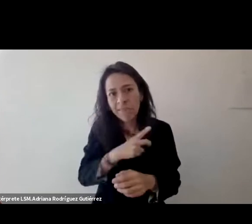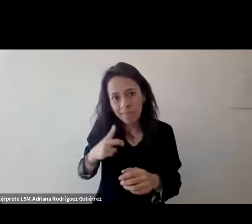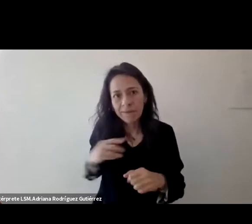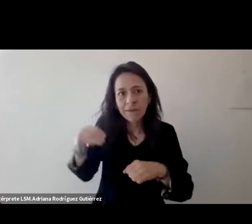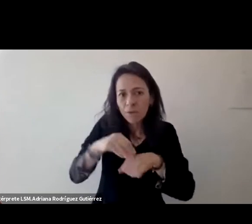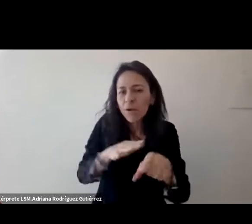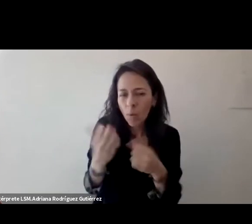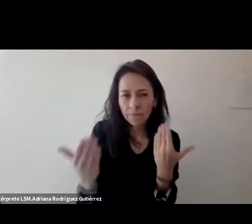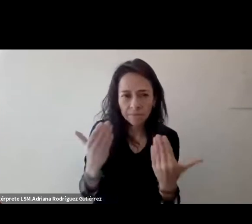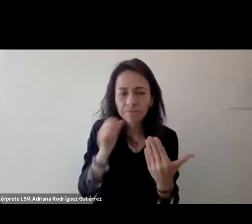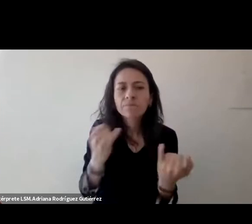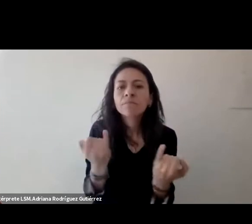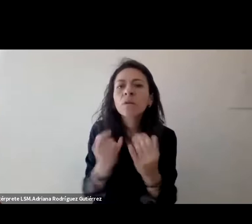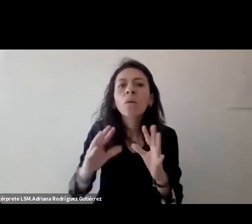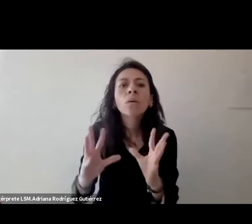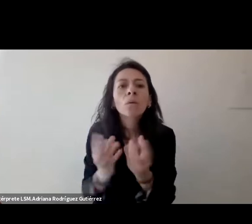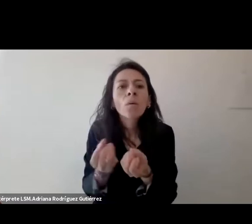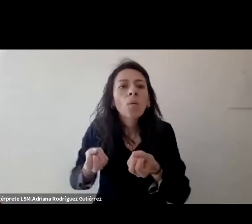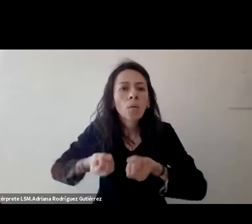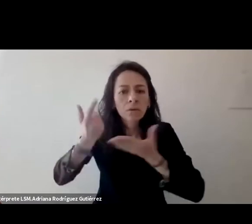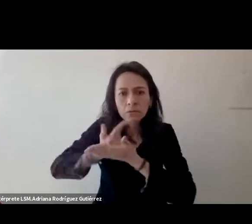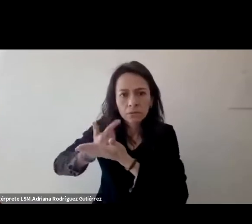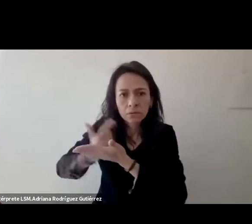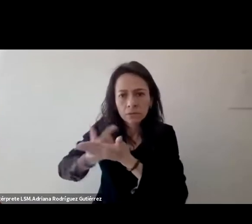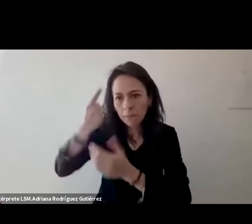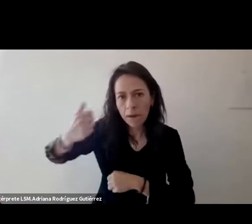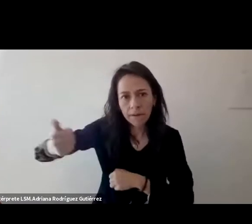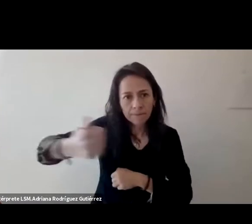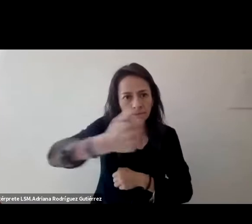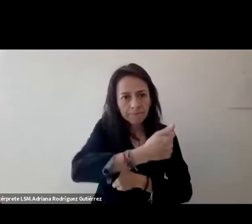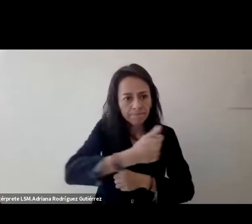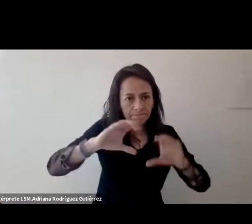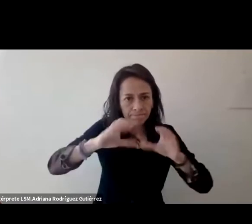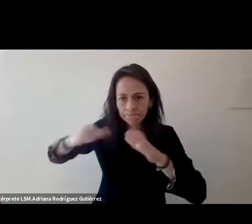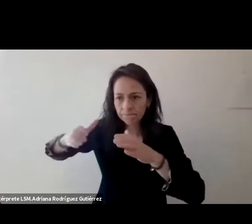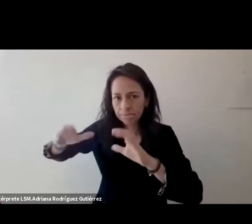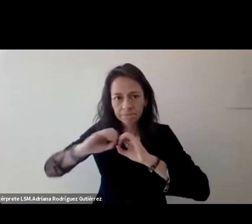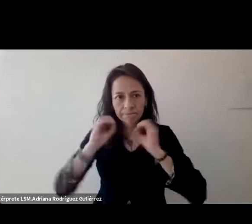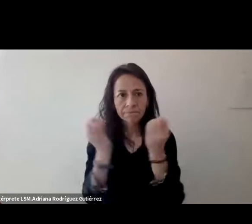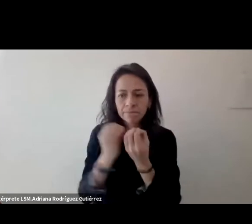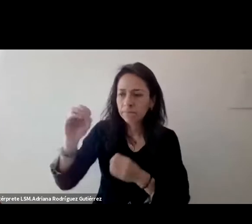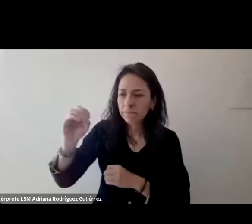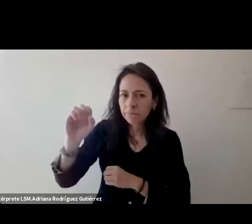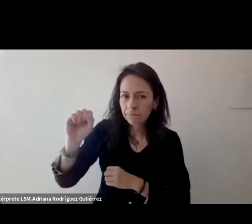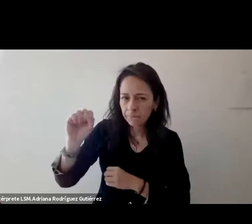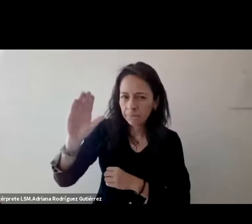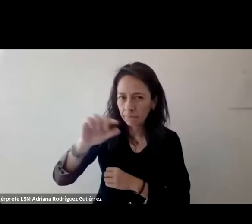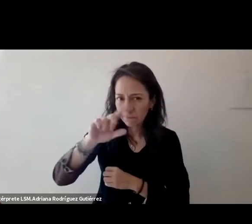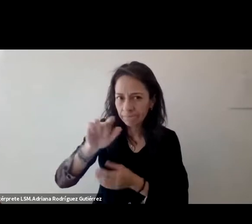para las organizaciones civiles.